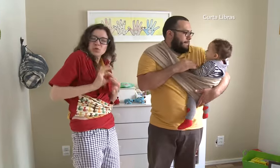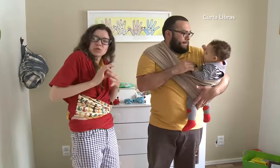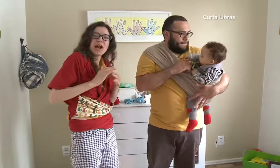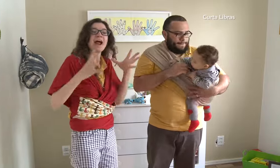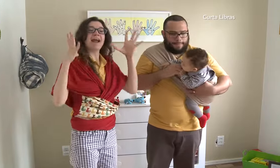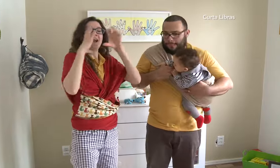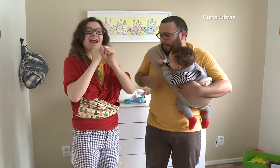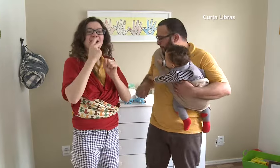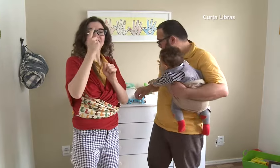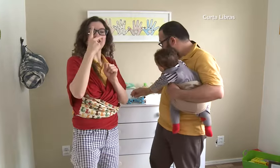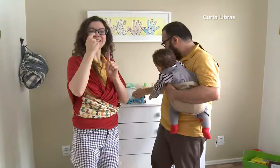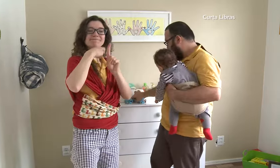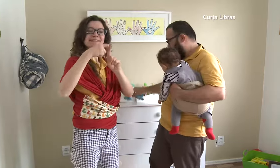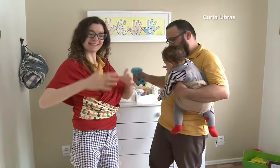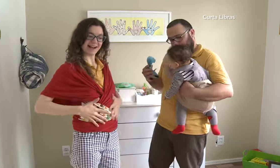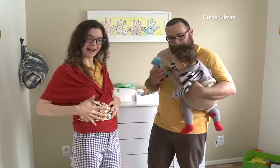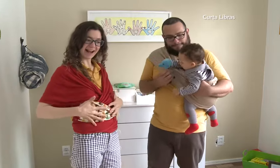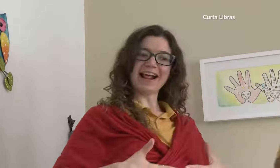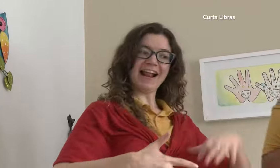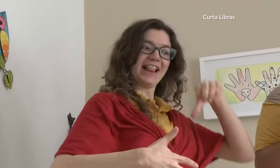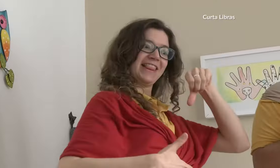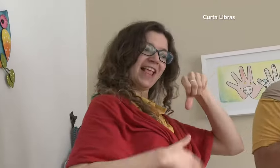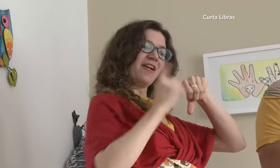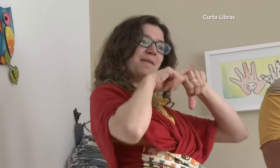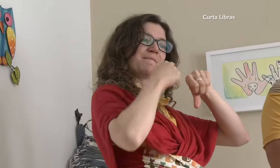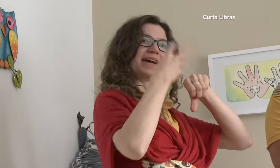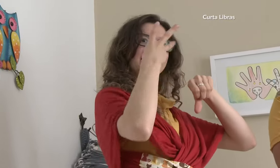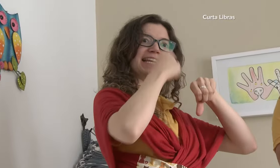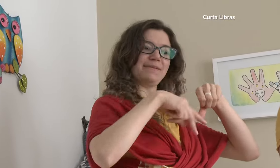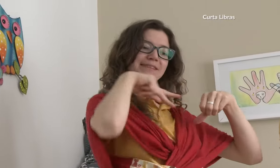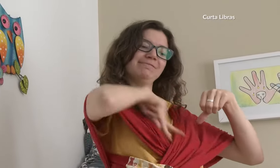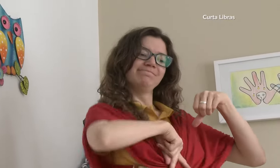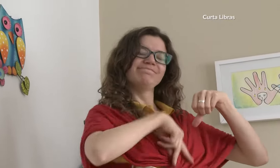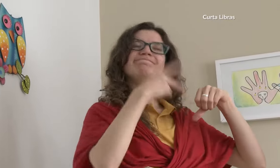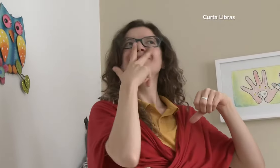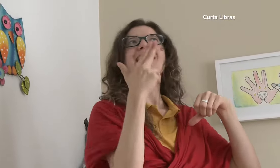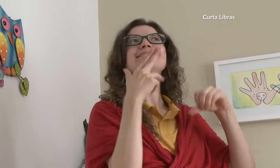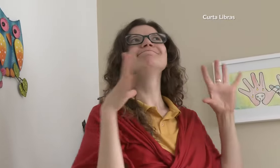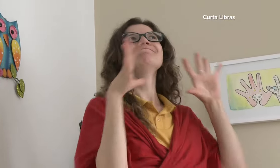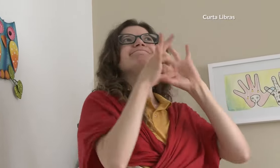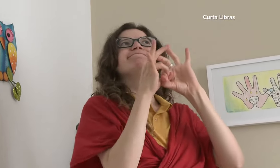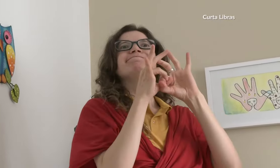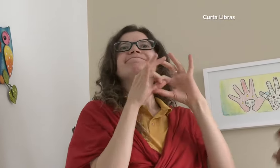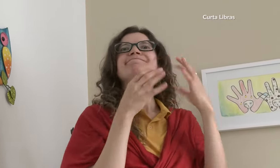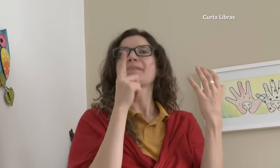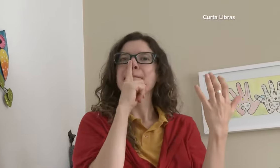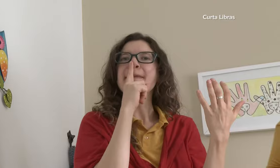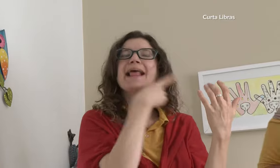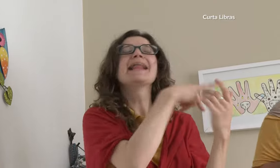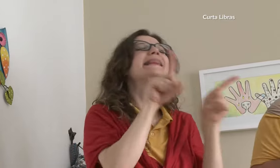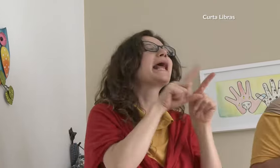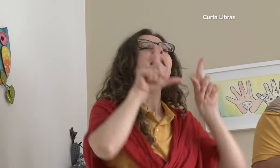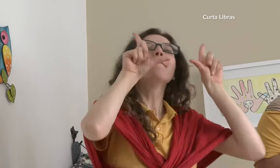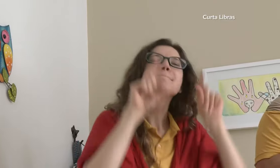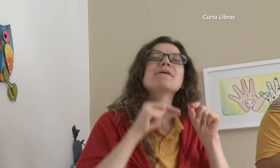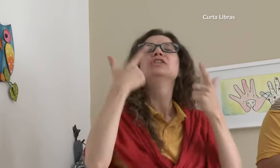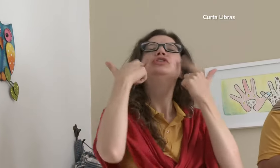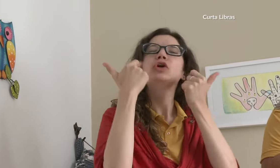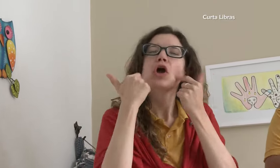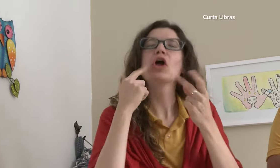sentindo seguro, até completar esses 12 meses que eu citei. Isso diminui o choro, a cólica, e o bebê fica mais tranquilo,